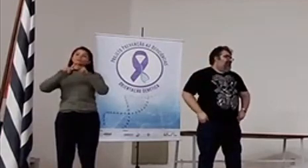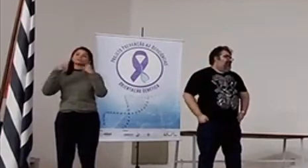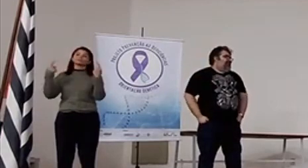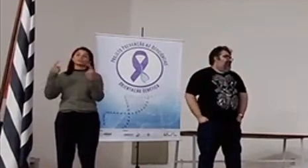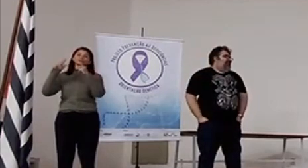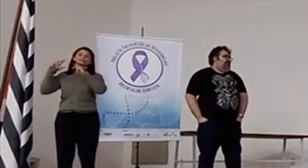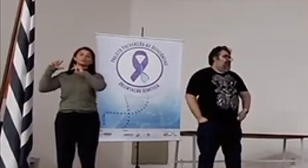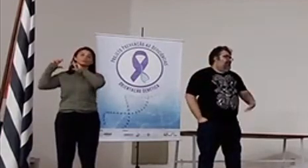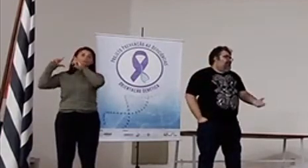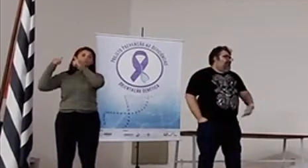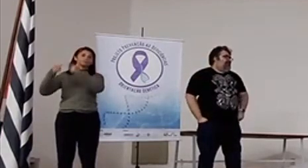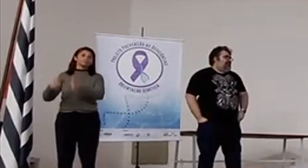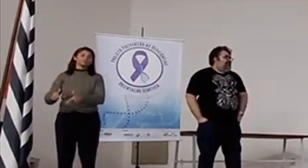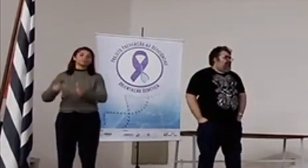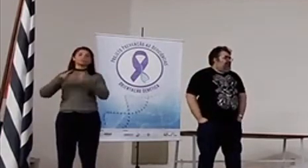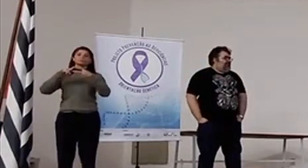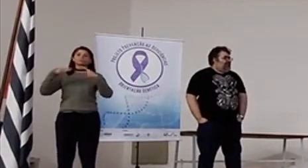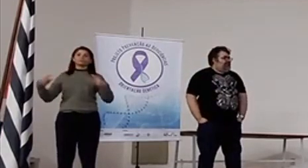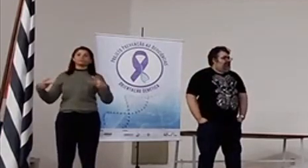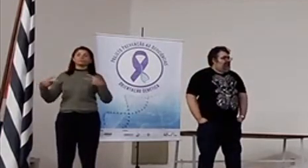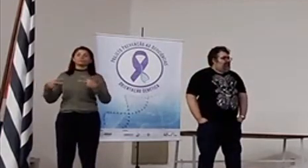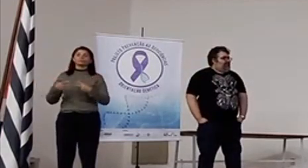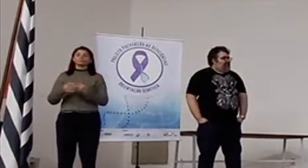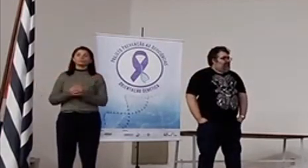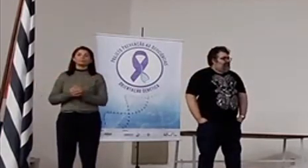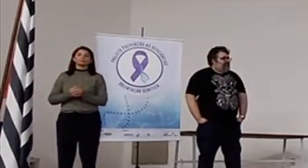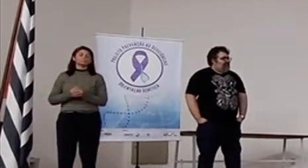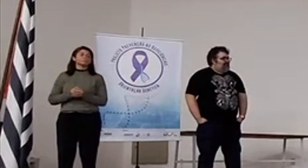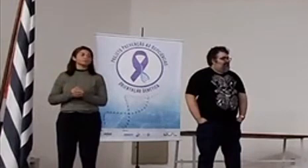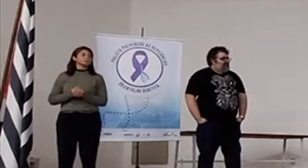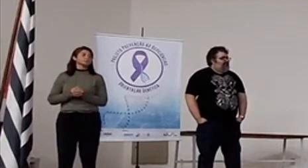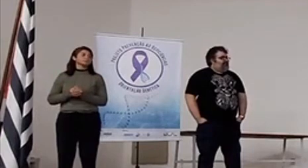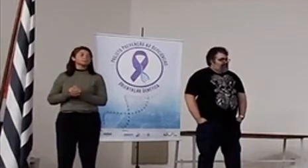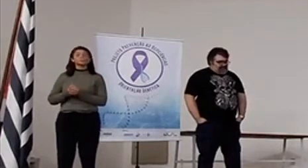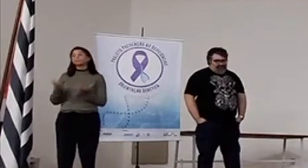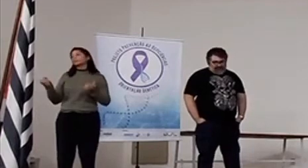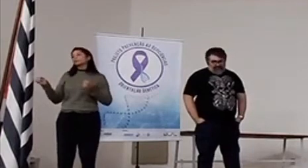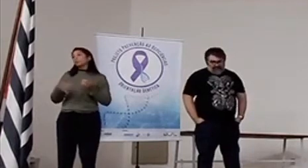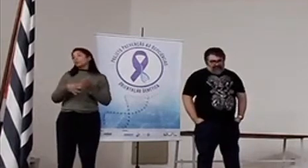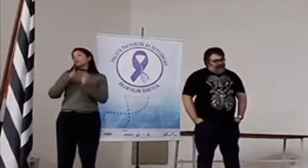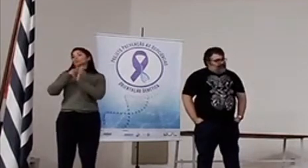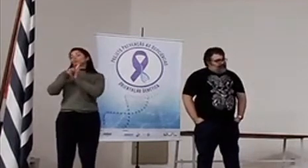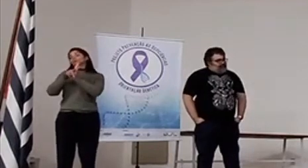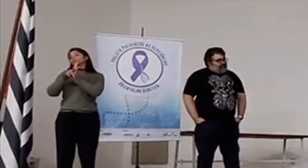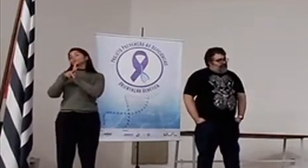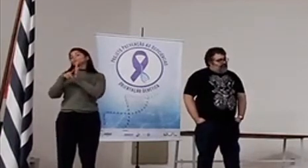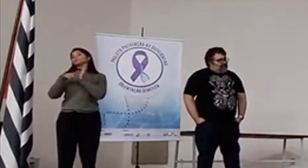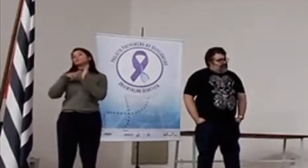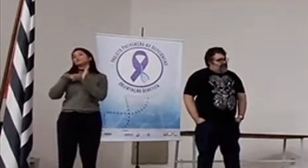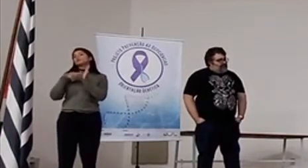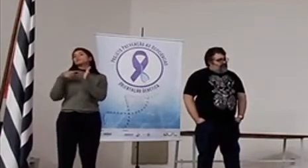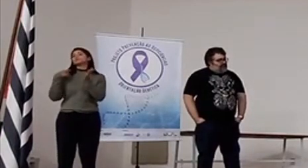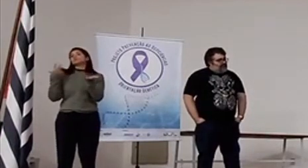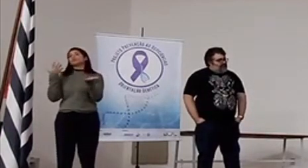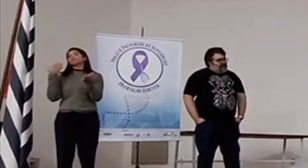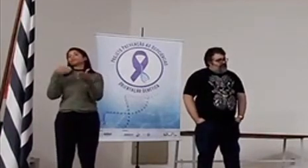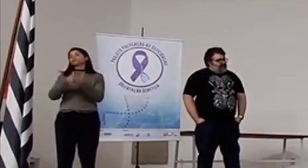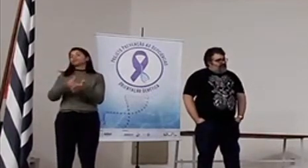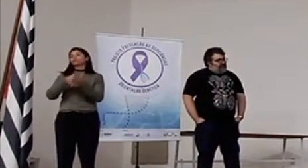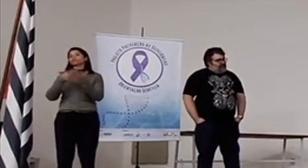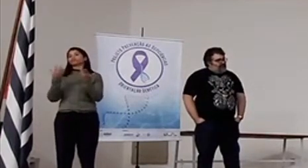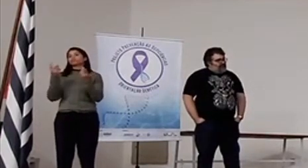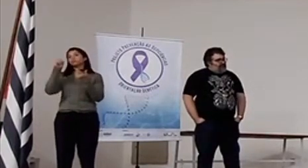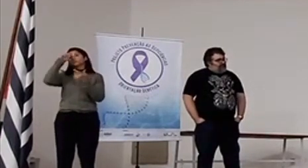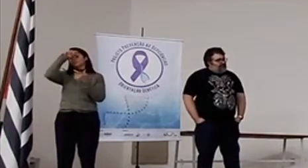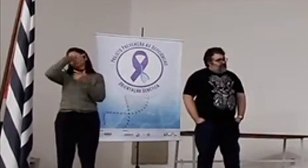lá. Bom, mas assim, gente, como o projeto é novo, existe dificuldade mesmo no acesso e